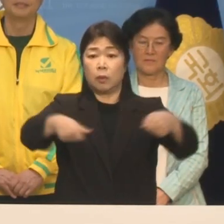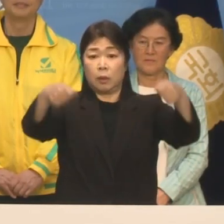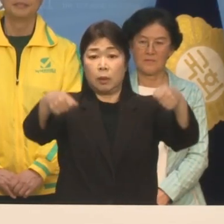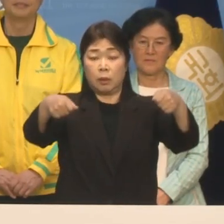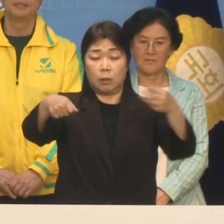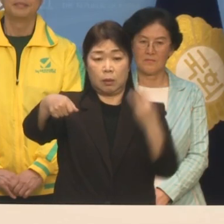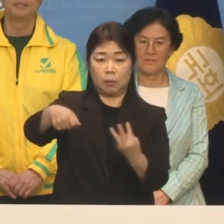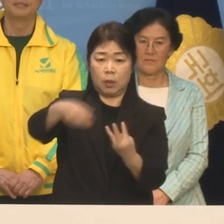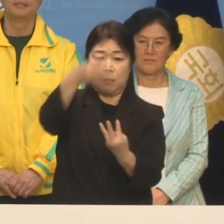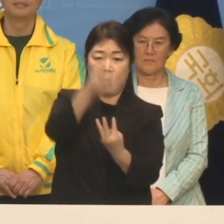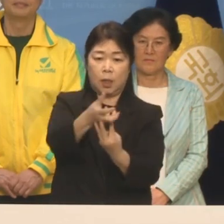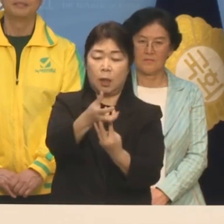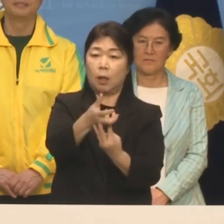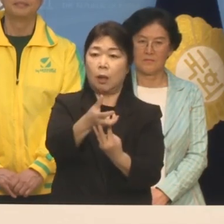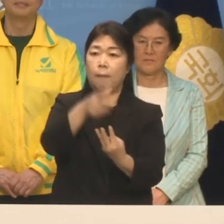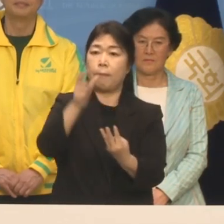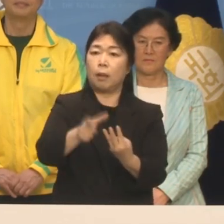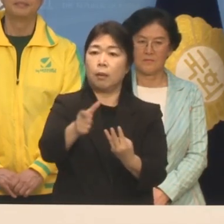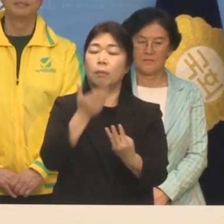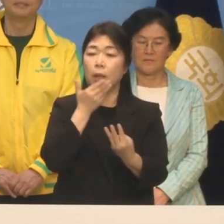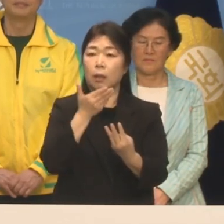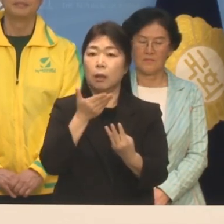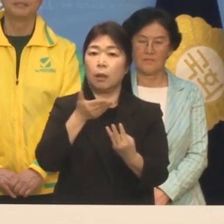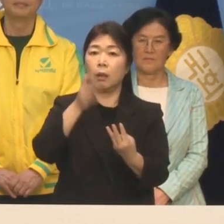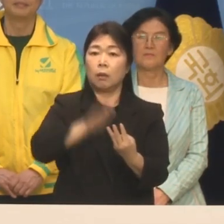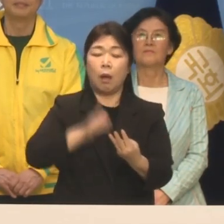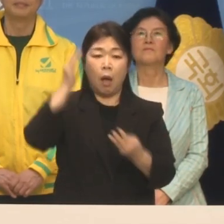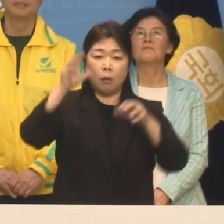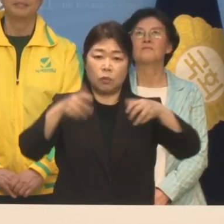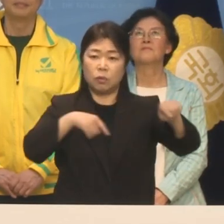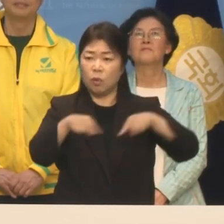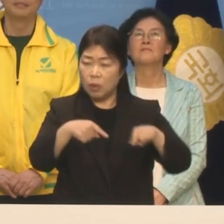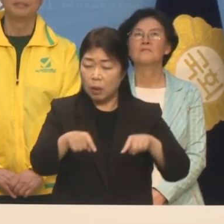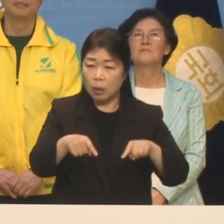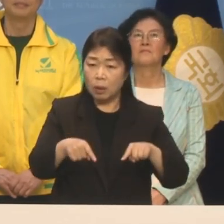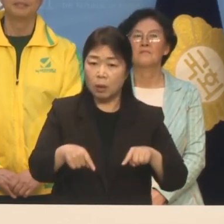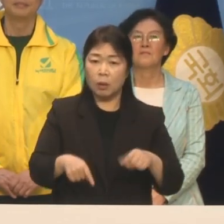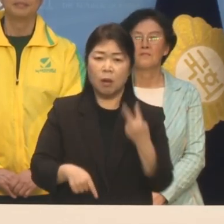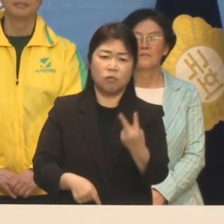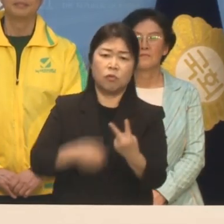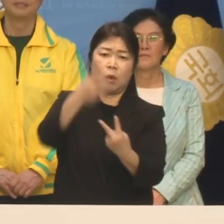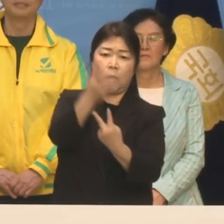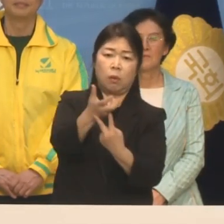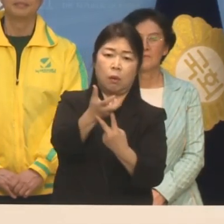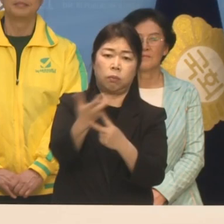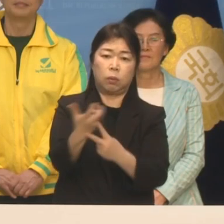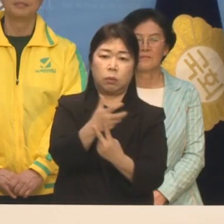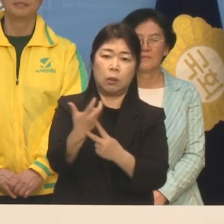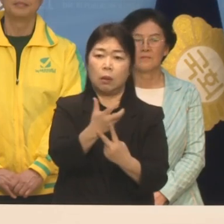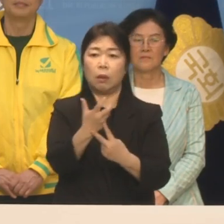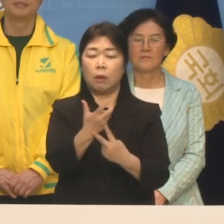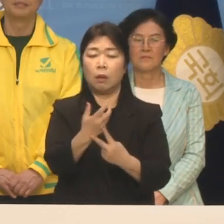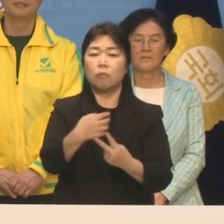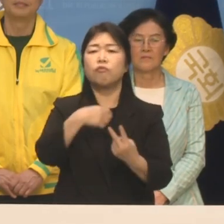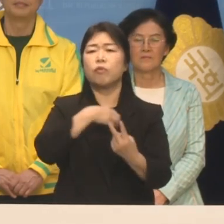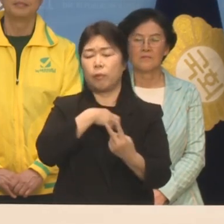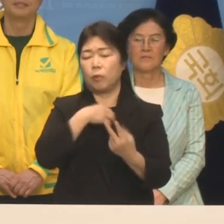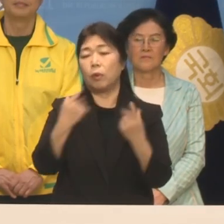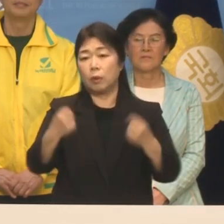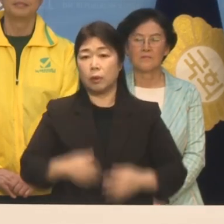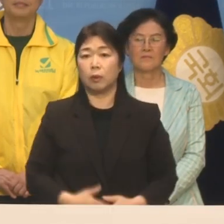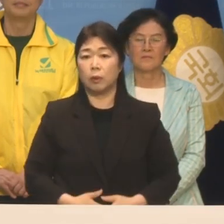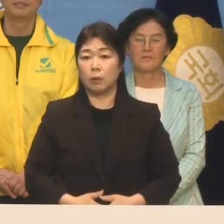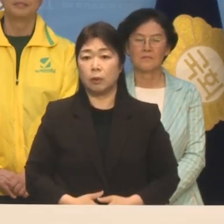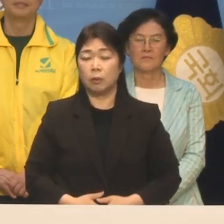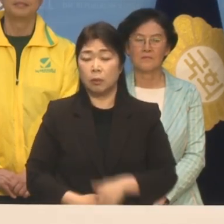튼튼해요. 우리 당은 어떻게 된 게, 우리나라 정당은 두 당이 다 해먹고 있단 말이에요.